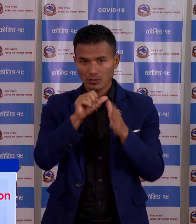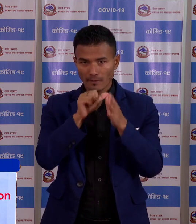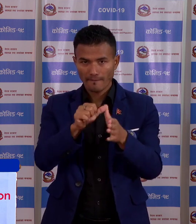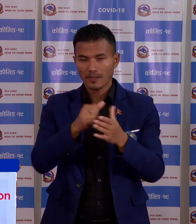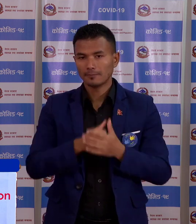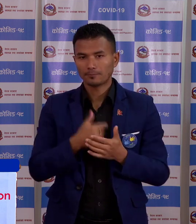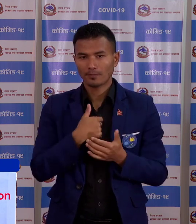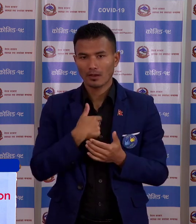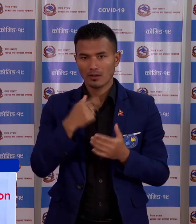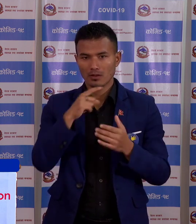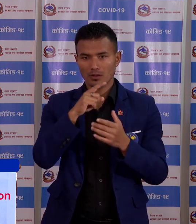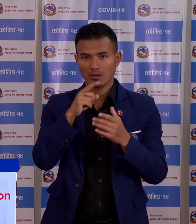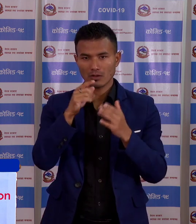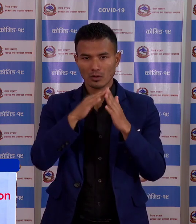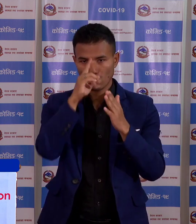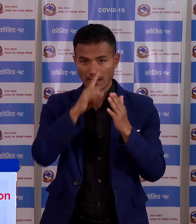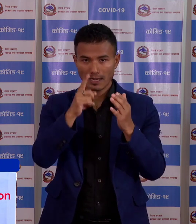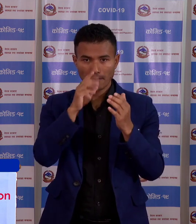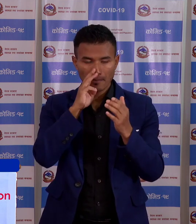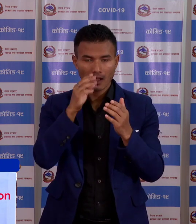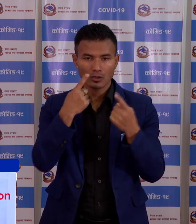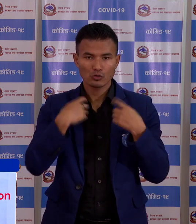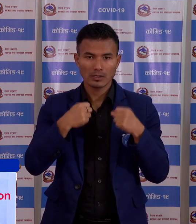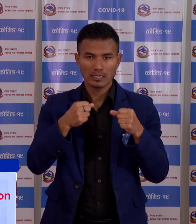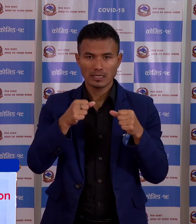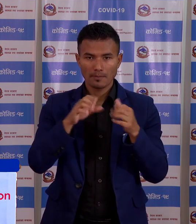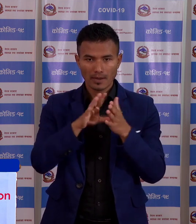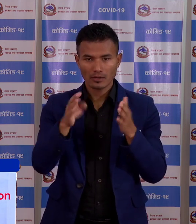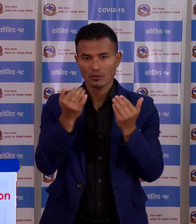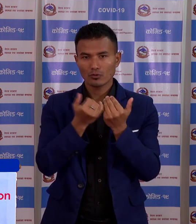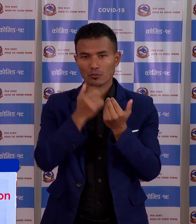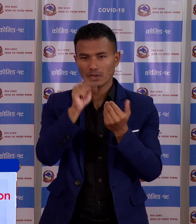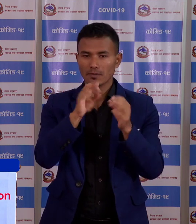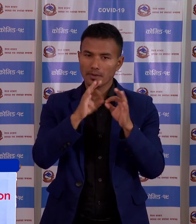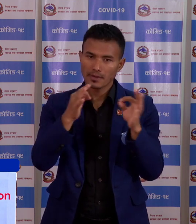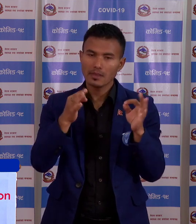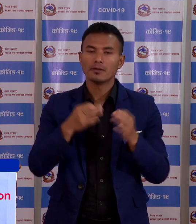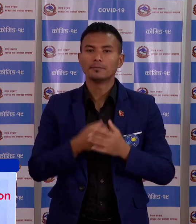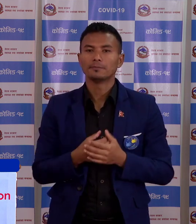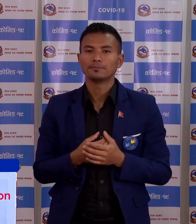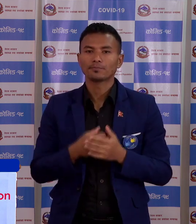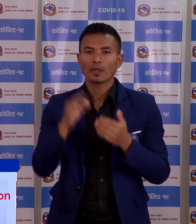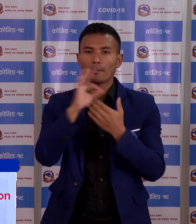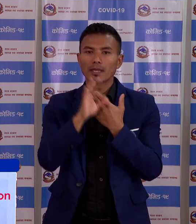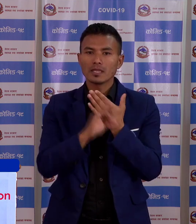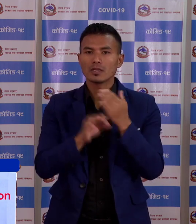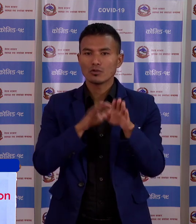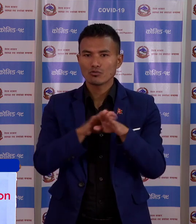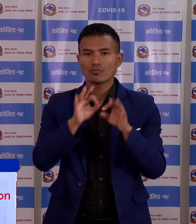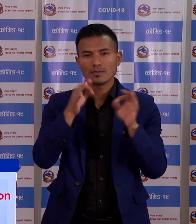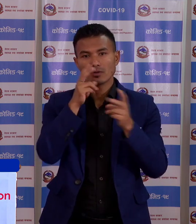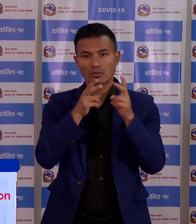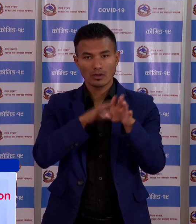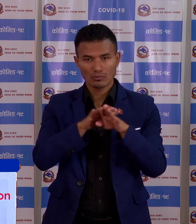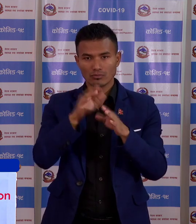जबाफ मा आमिले क्वारेंटाइन मा स्वास्ते को तर्फबाट अपना दाउनुपरने बिभिन्ट विधी हरु बिभिन्ण